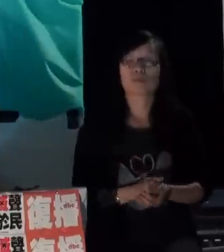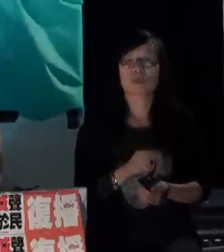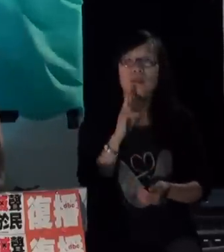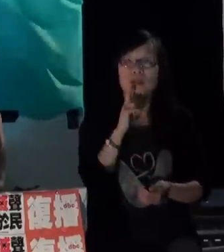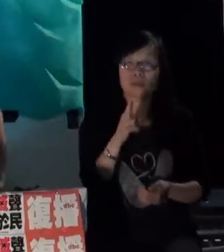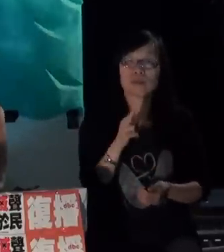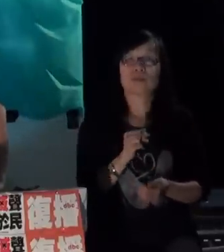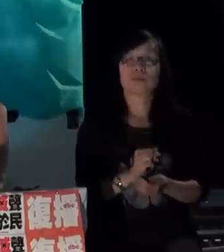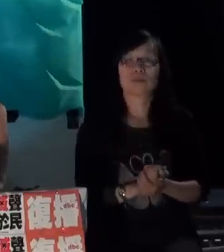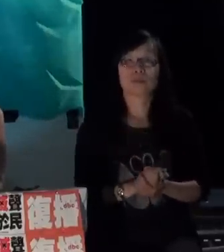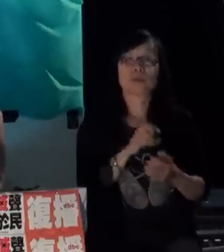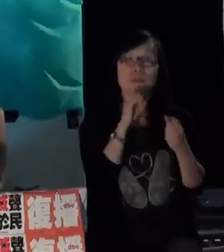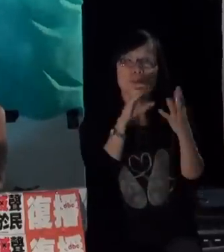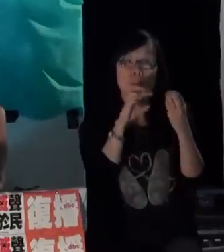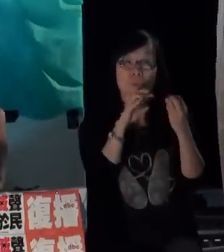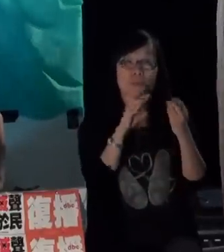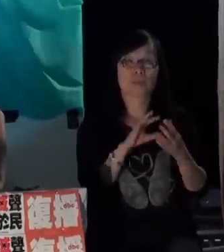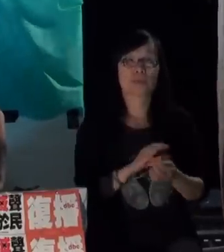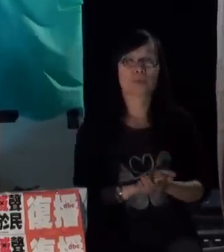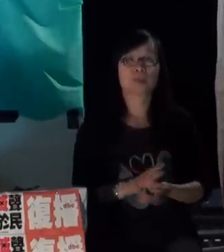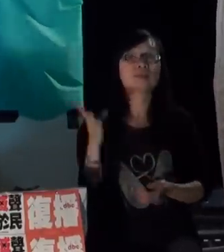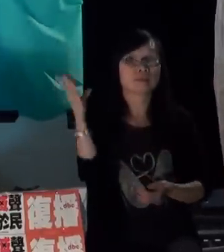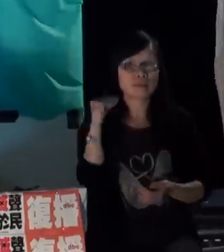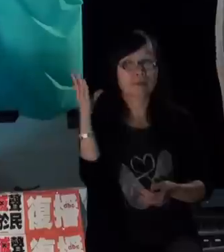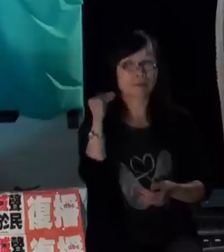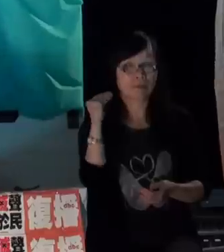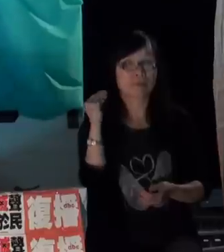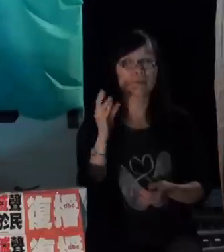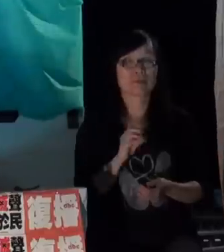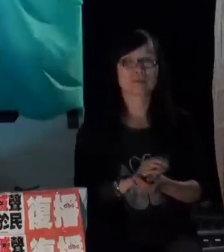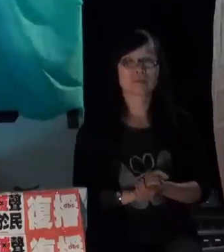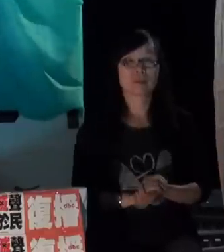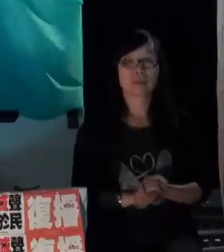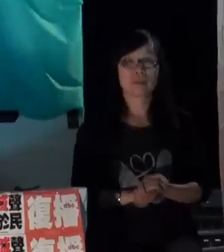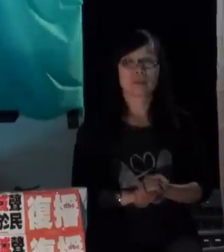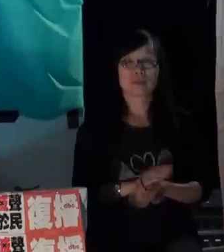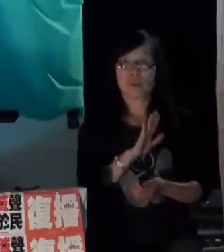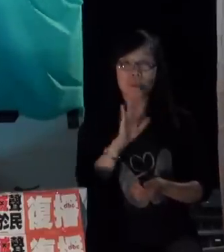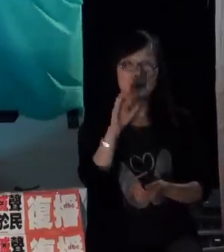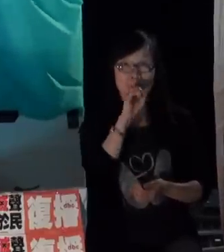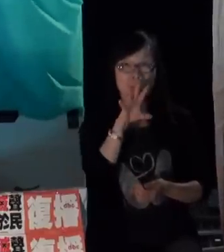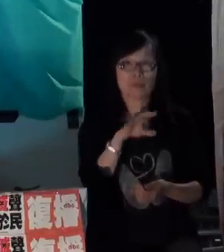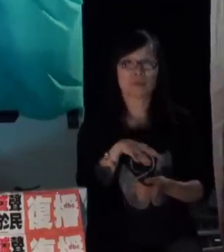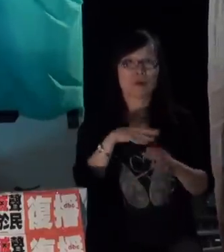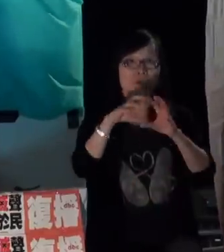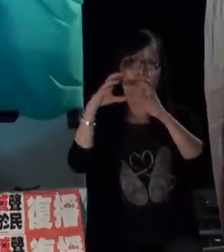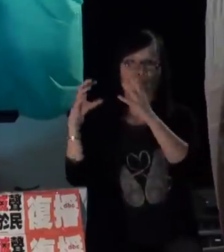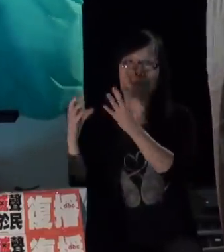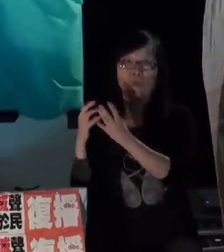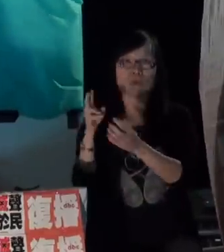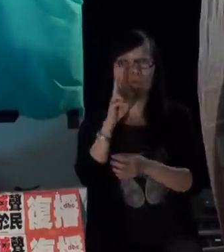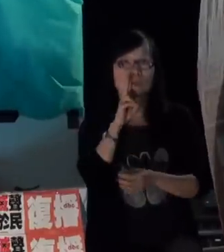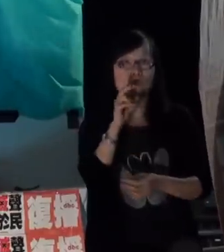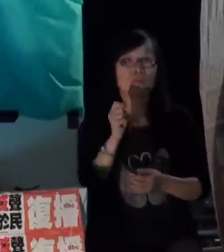我哋談判，要聽我哋講嘢。如果你不是這樣用的時候，大家圍威威就出現領會